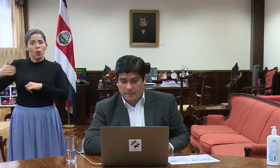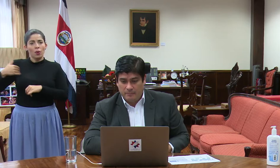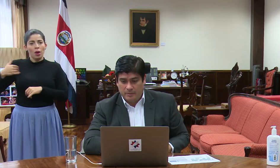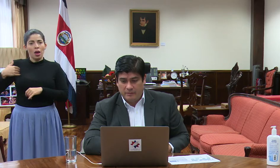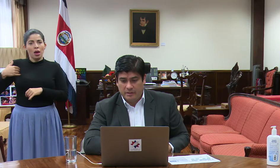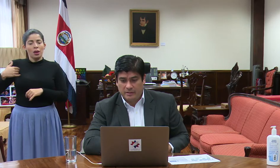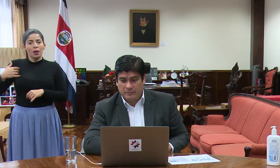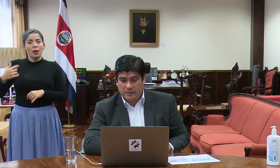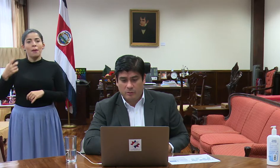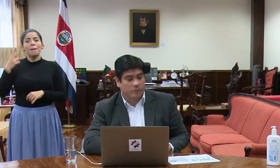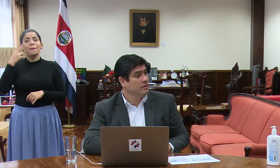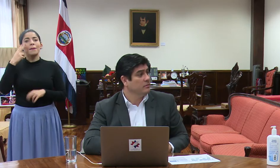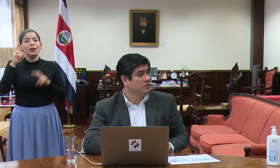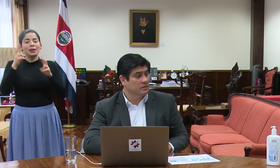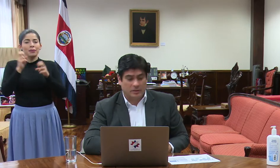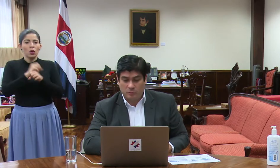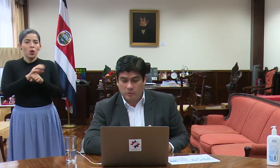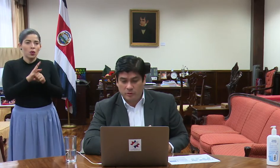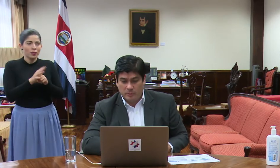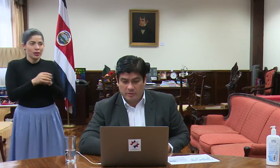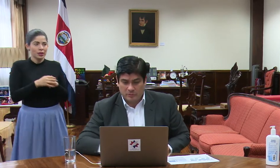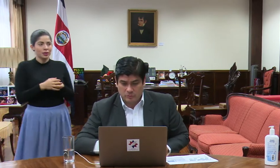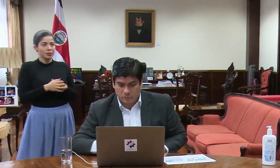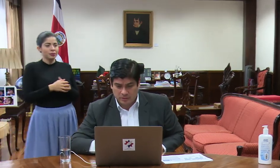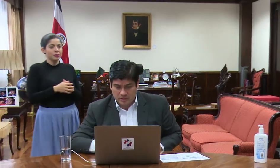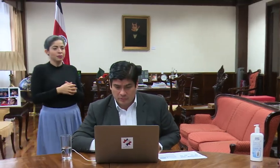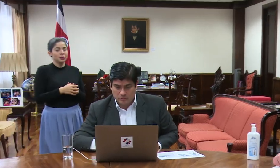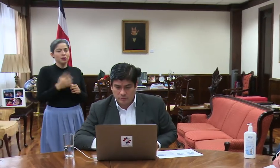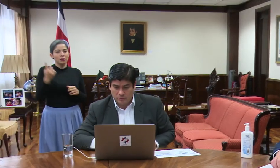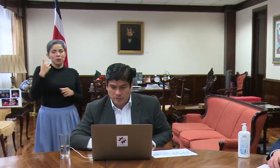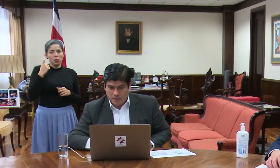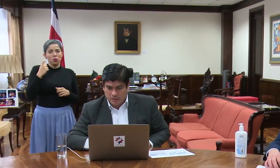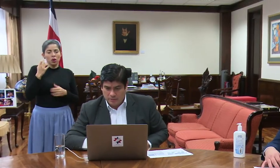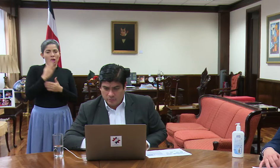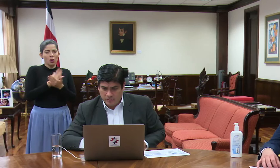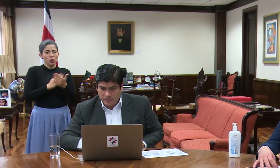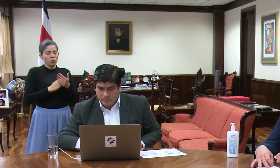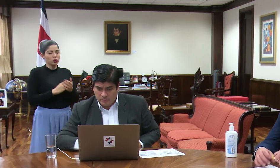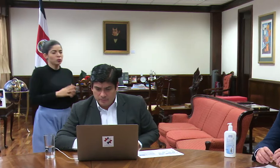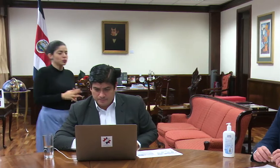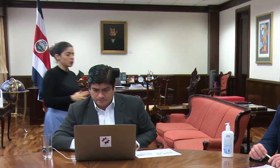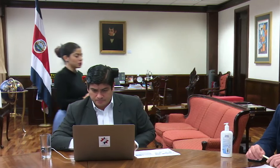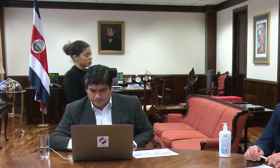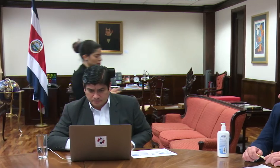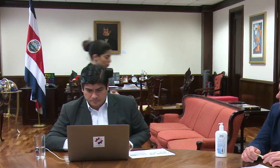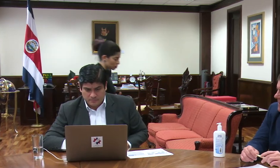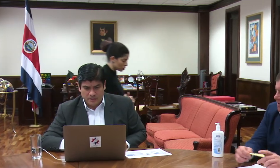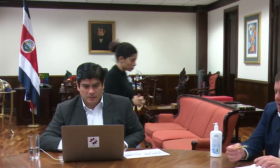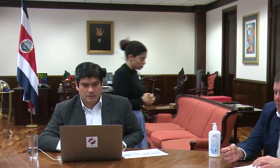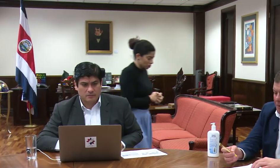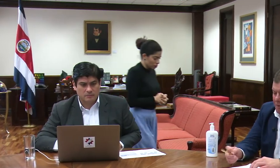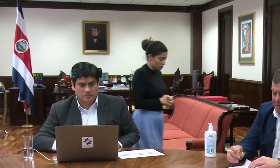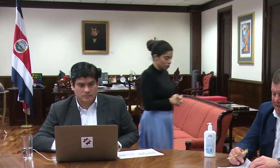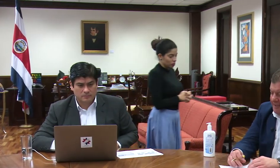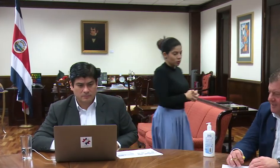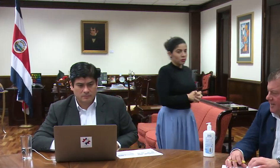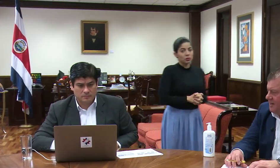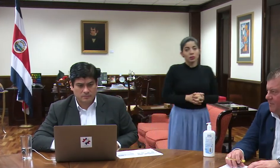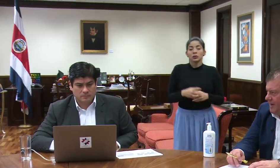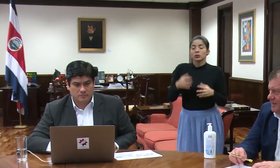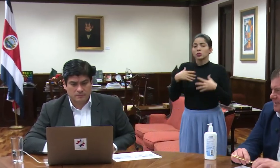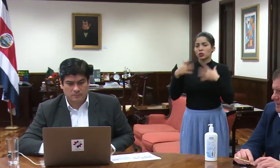ver el tema de COVID, con el número de pruebas, consultan algunos de los medios. Yo les puedo